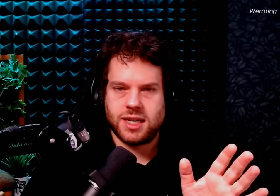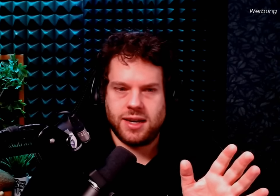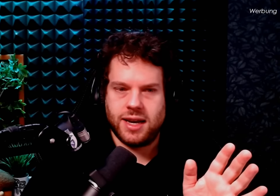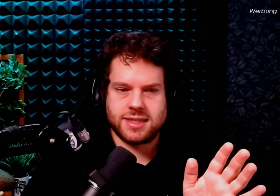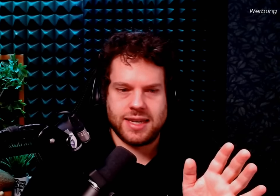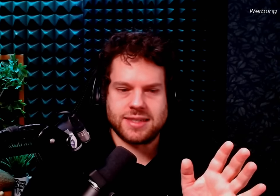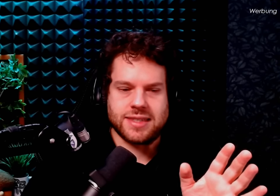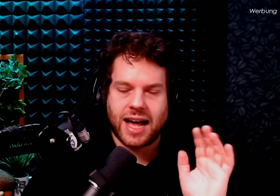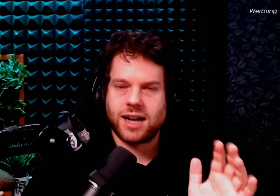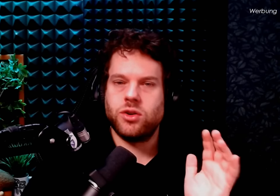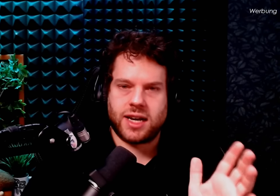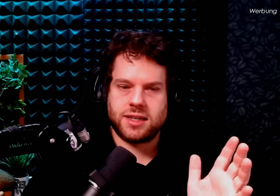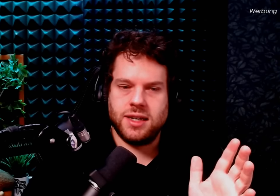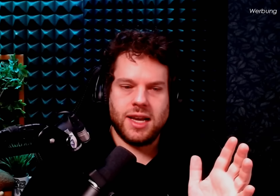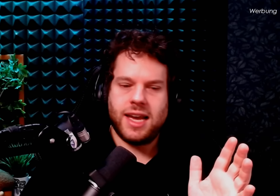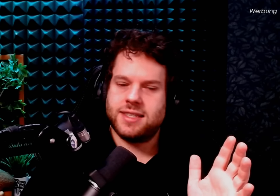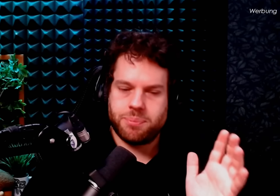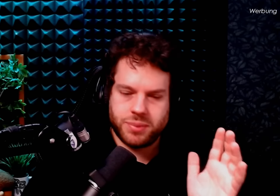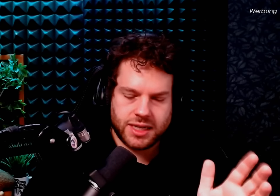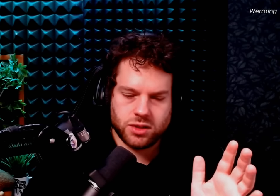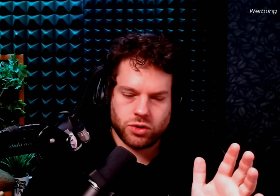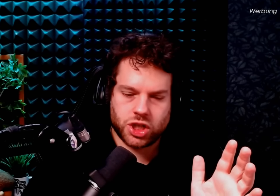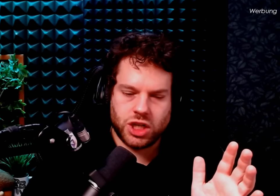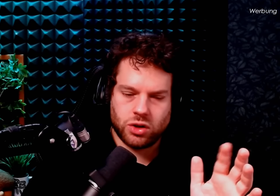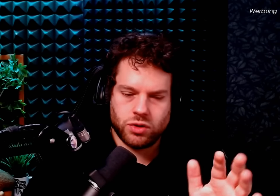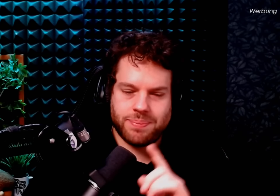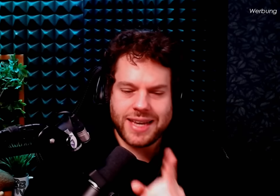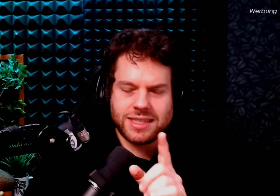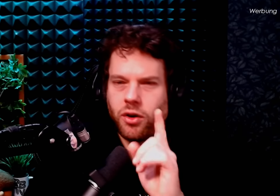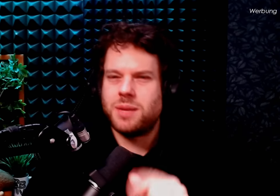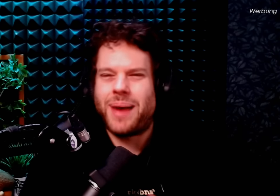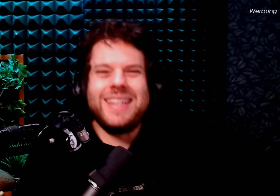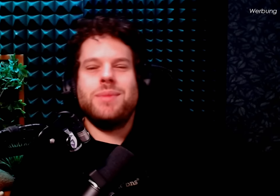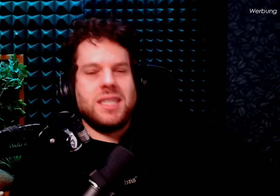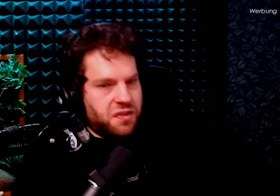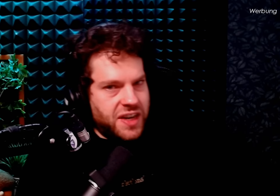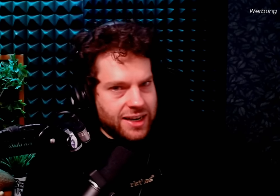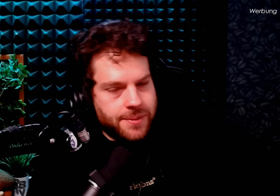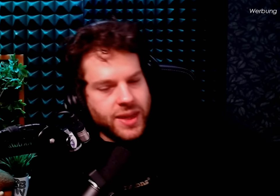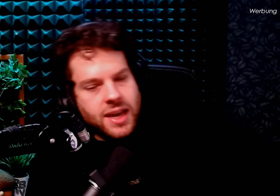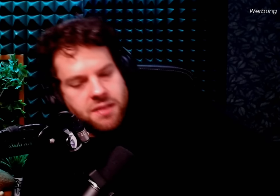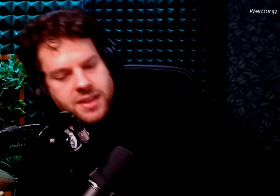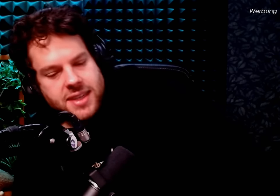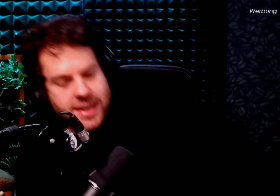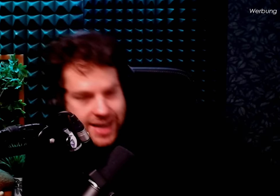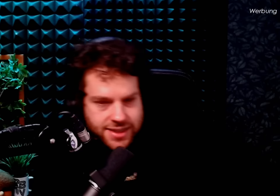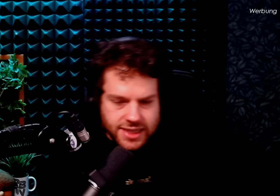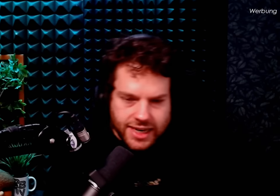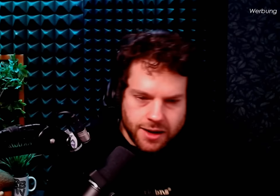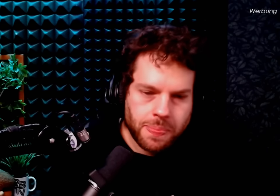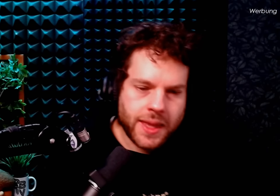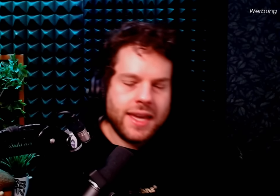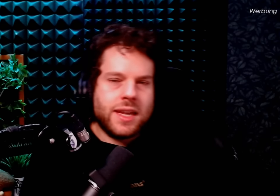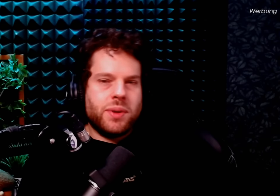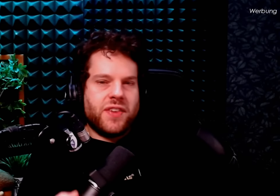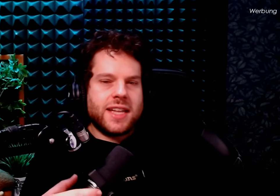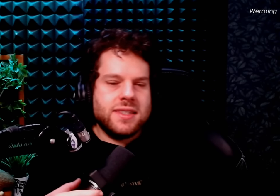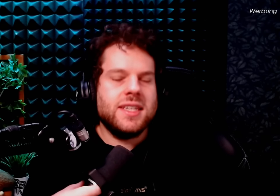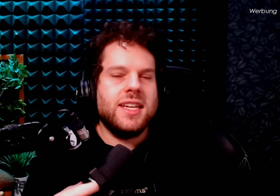Tag und Nacht. Es gibt einen Riesenunterschied. Und die meisten Leute machen nämlich den Fehler, wenn sie an die Kasse gehen, dann bewerten sie